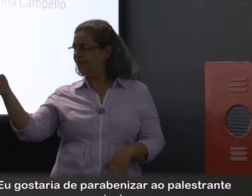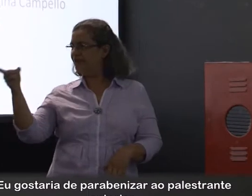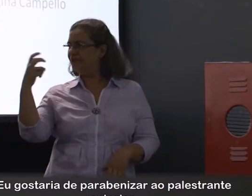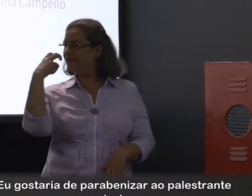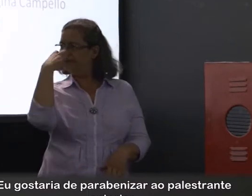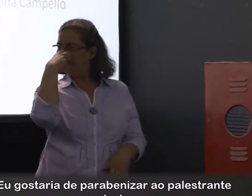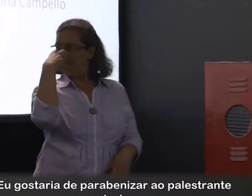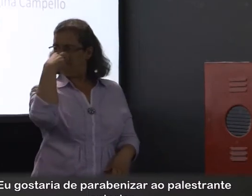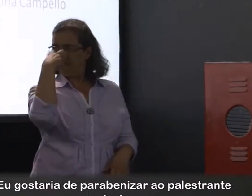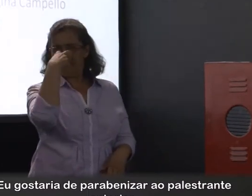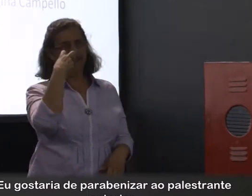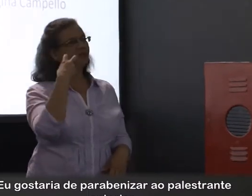gostaria de parabenizar